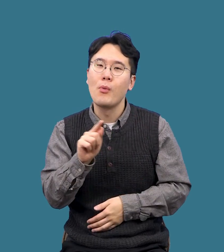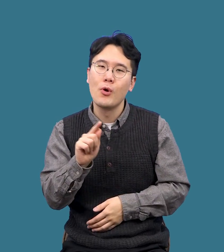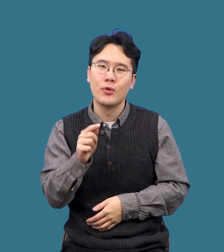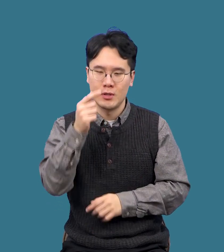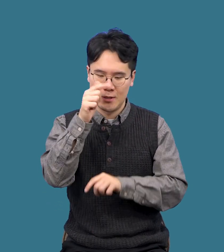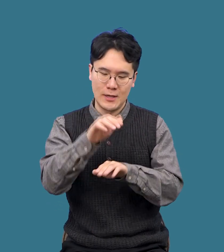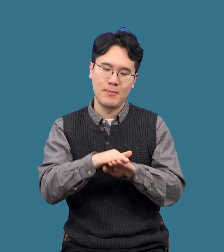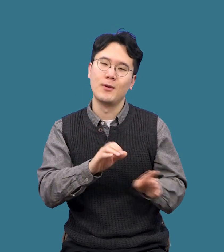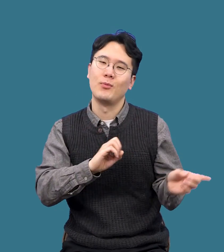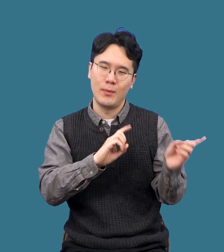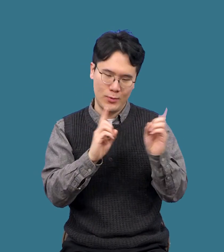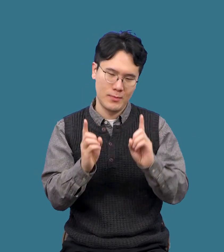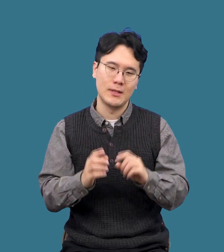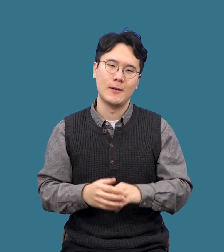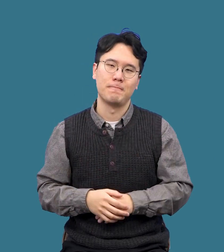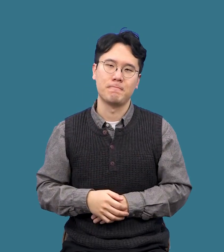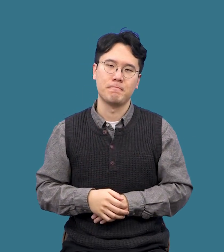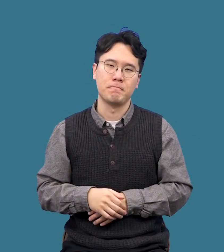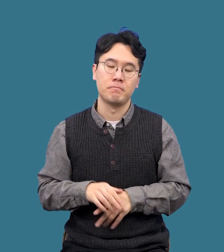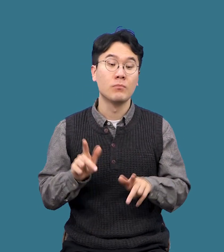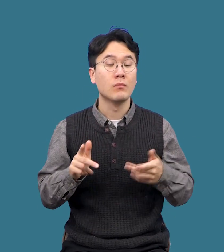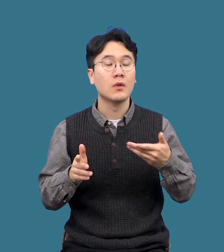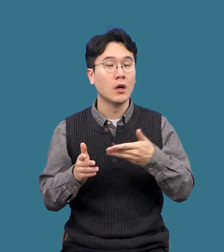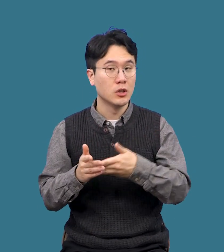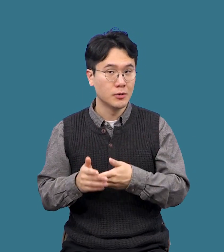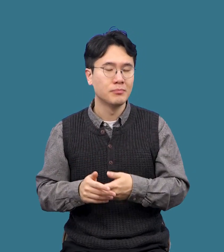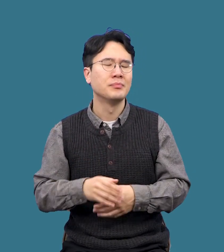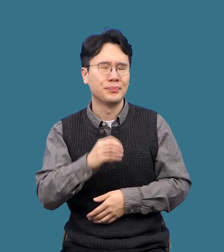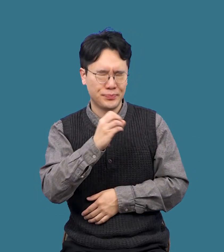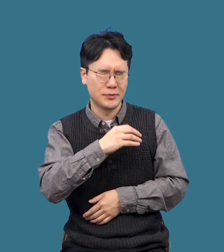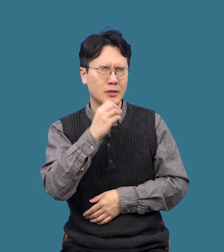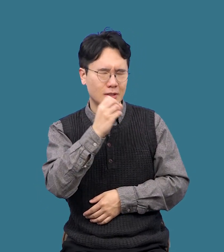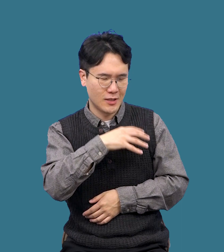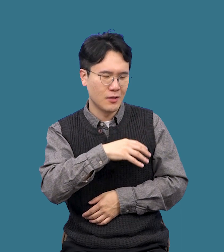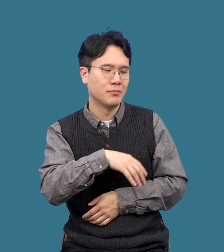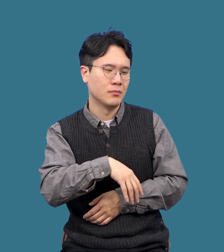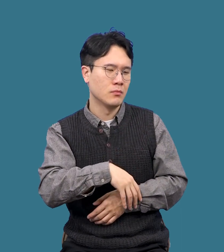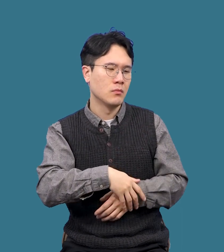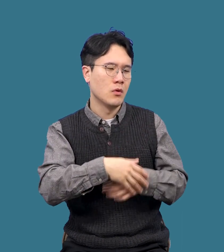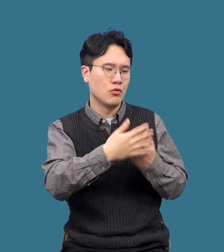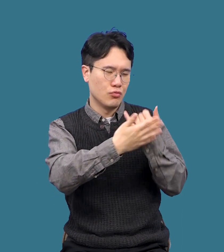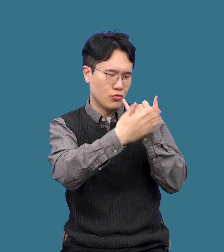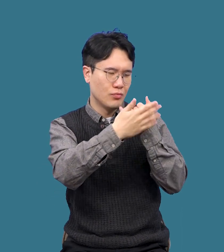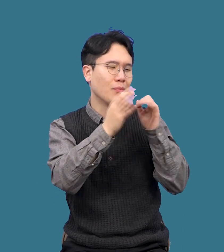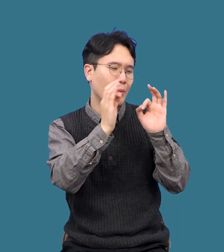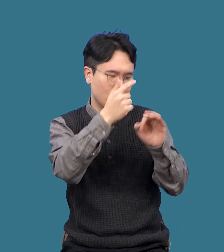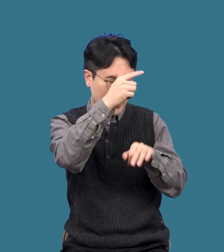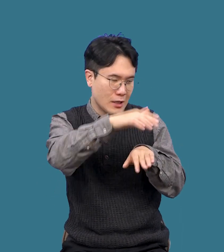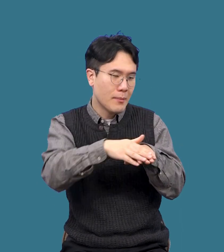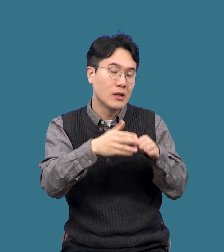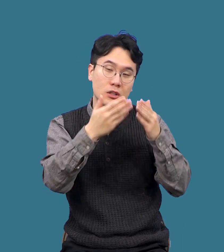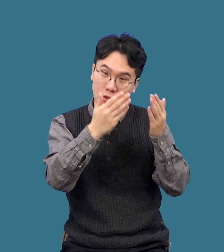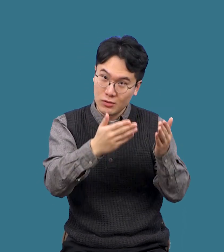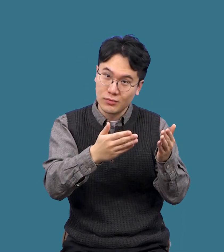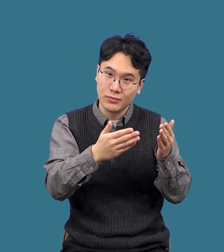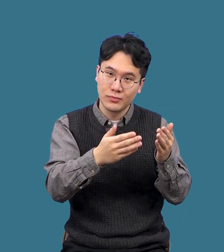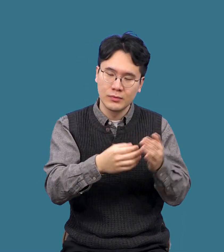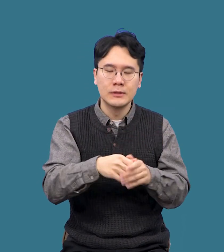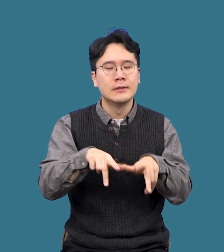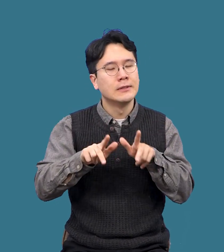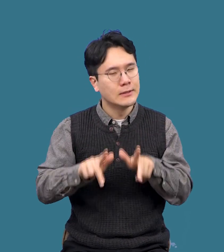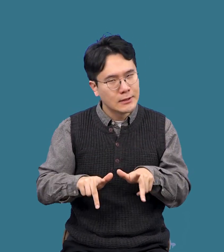그동안 그냥 온라인 예배로 적당히 예배했던 분들, 이제는 공적 예배의